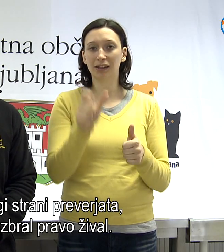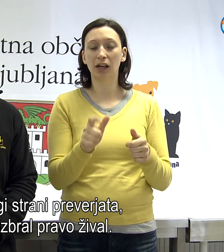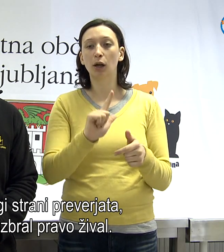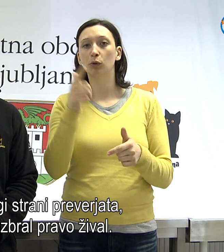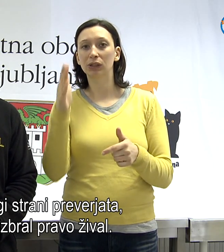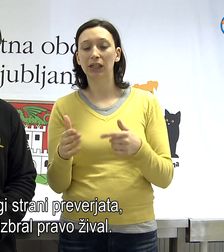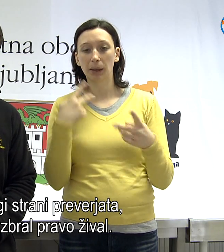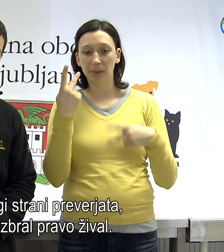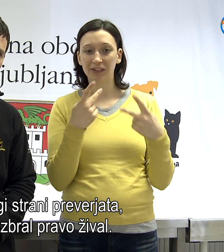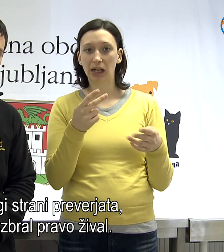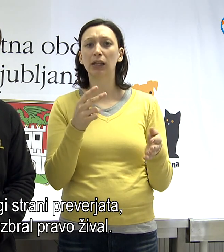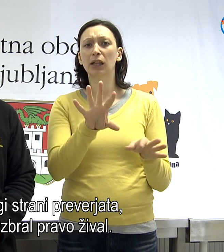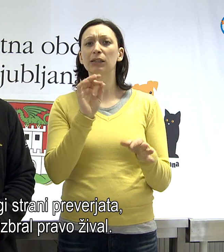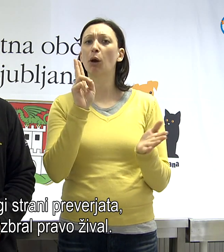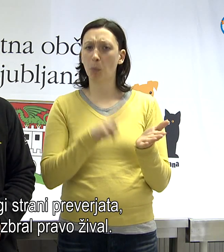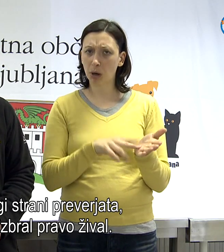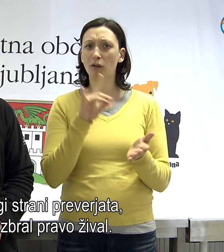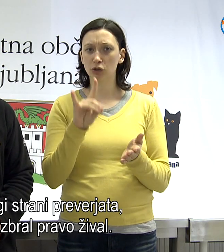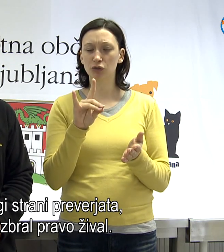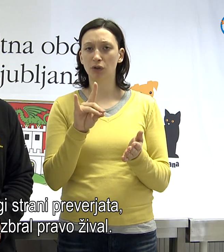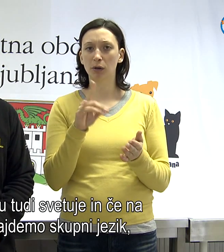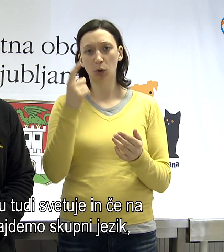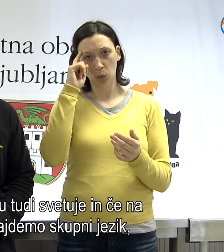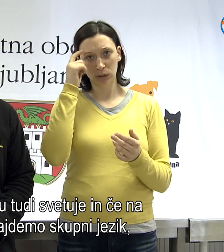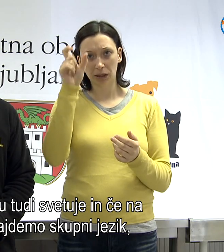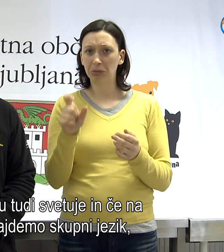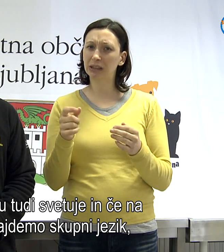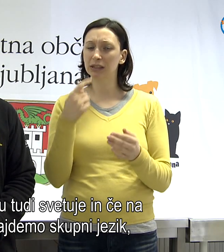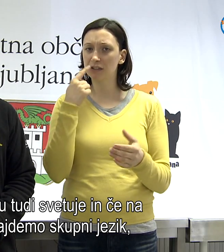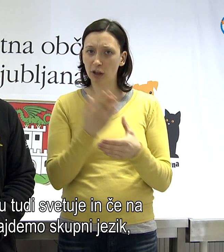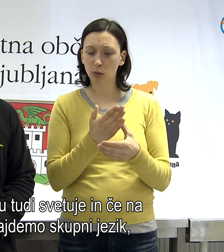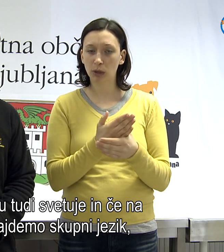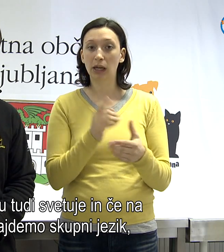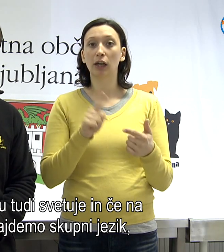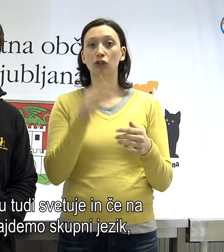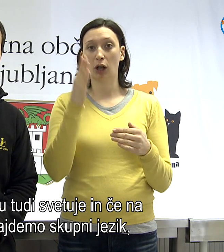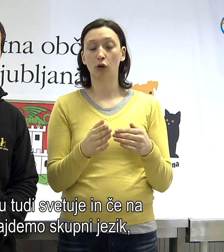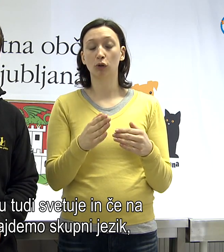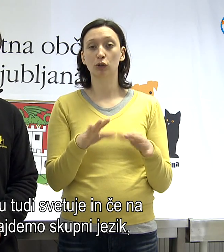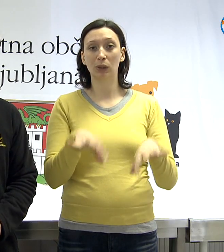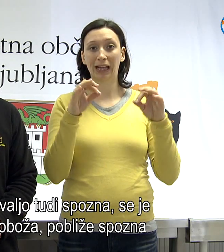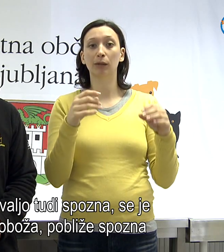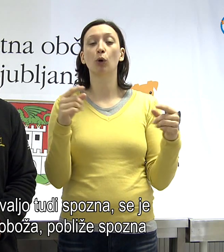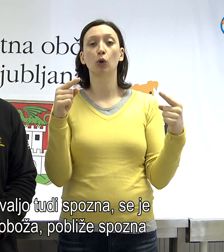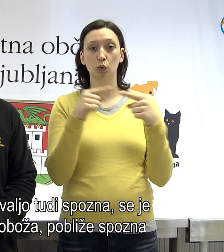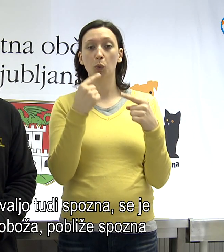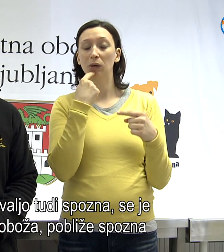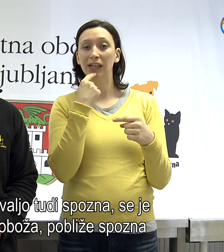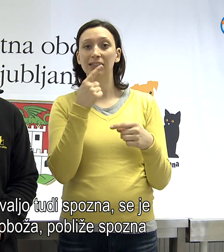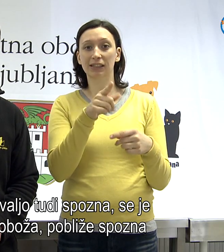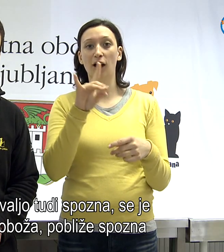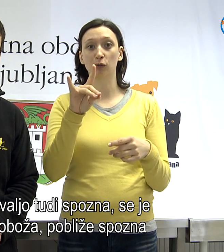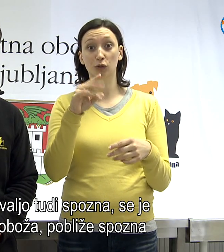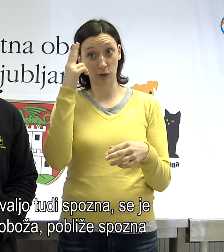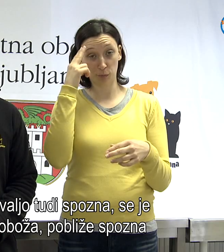strani preverjata, ali je izbral pravo žival, mu oskrbnik svetuje in če na koncu najdemo skupni jezik, se z tako živaljo